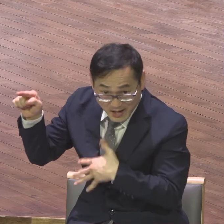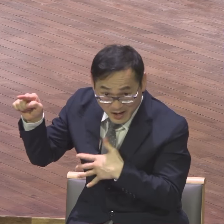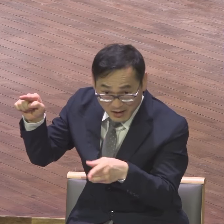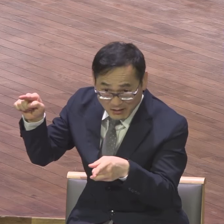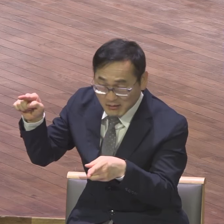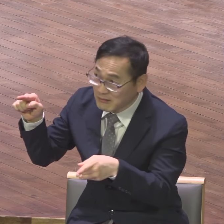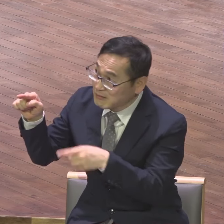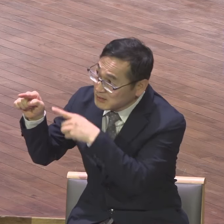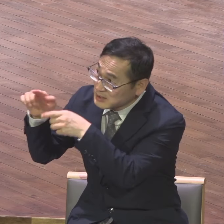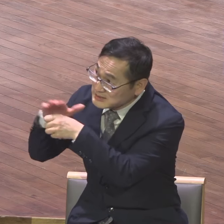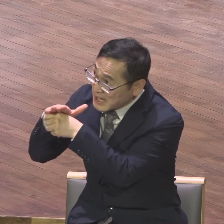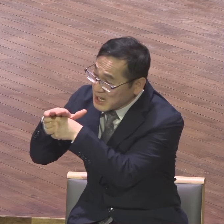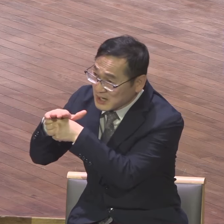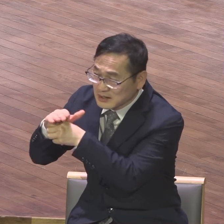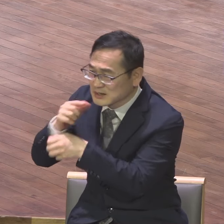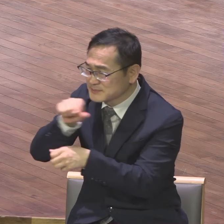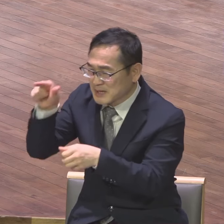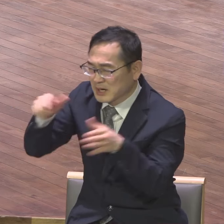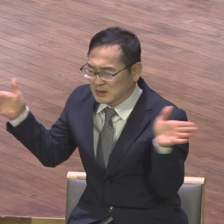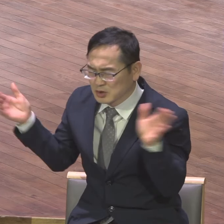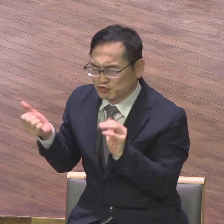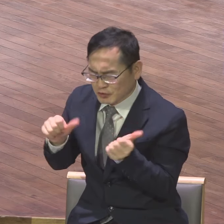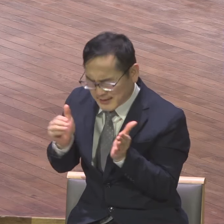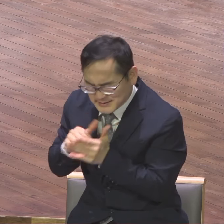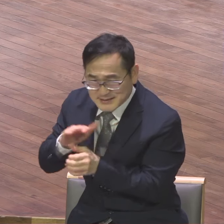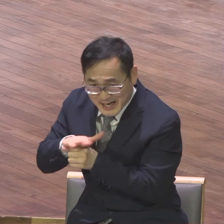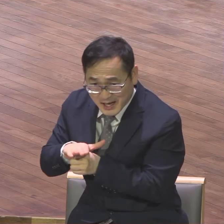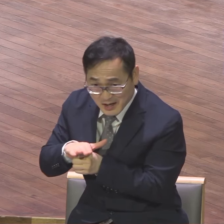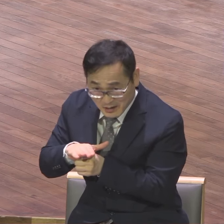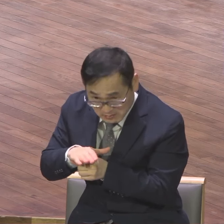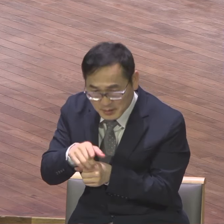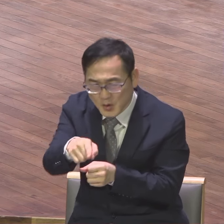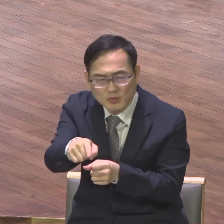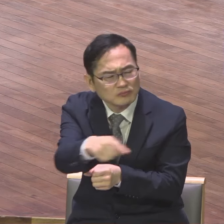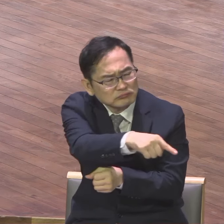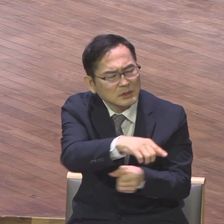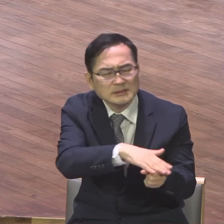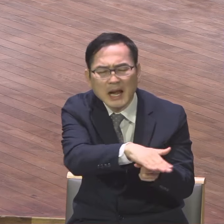우리도 서로 사랑하는 것이 마땅하도다.